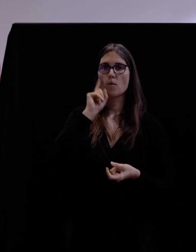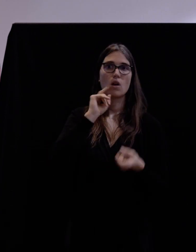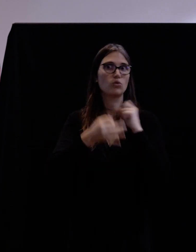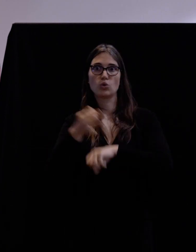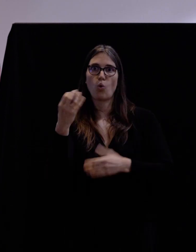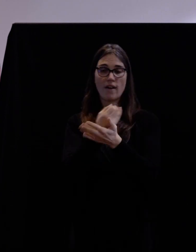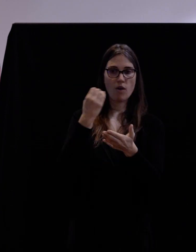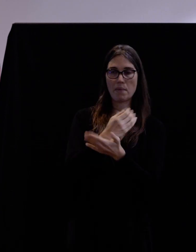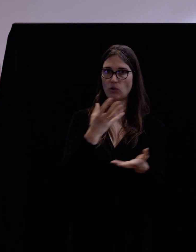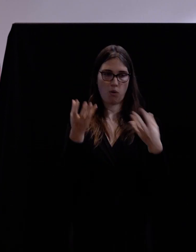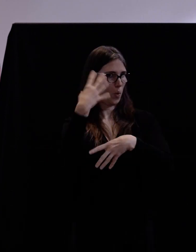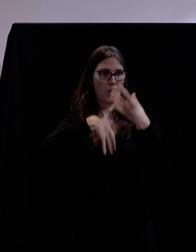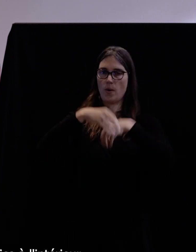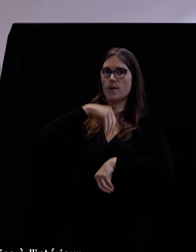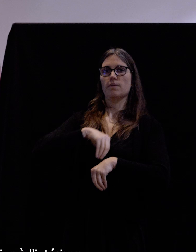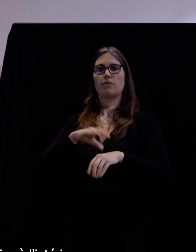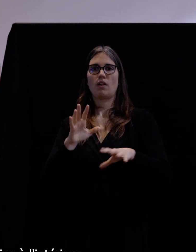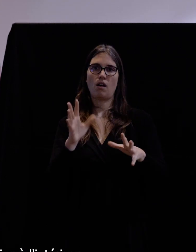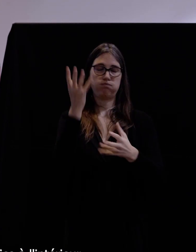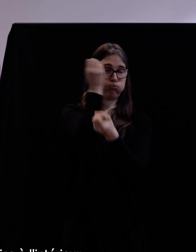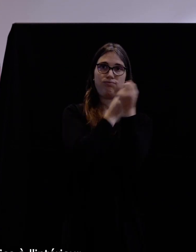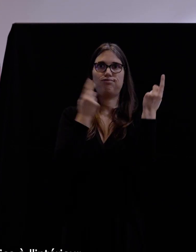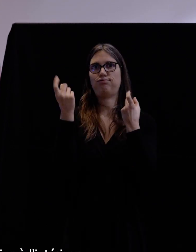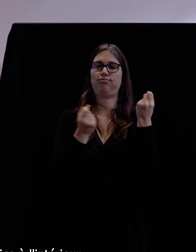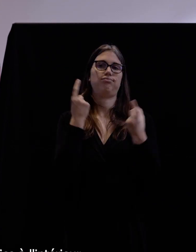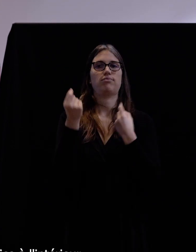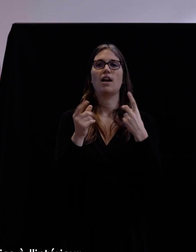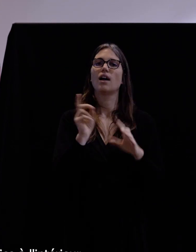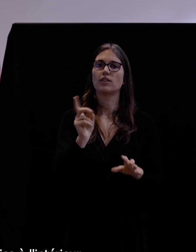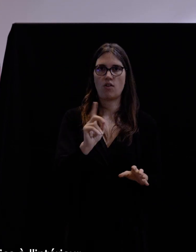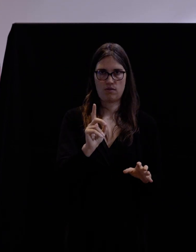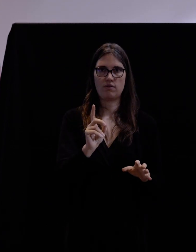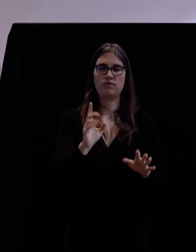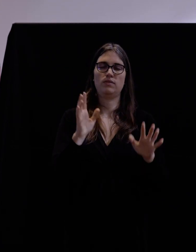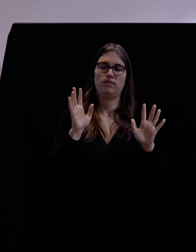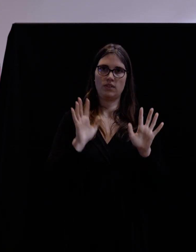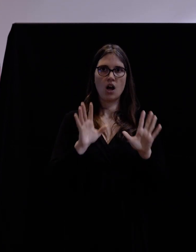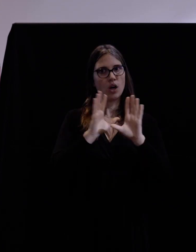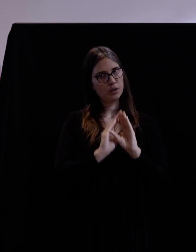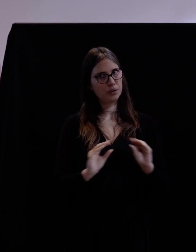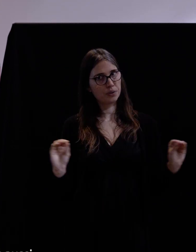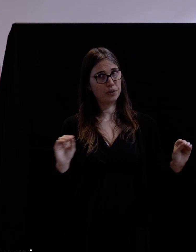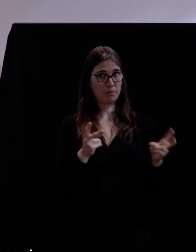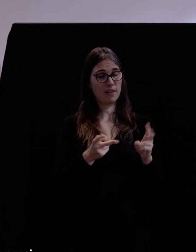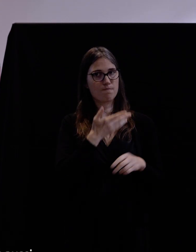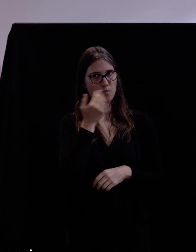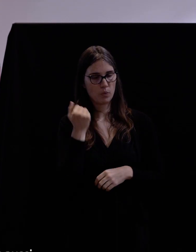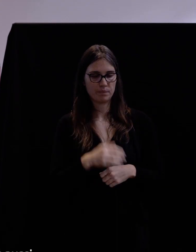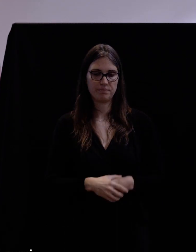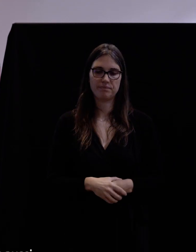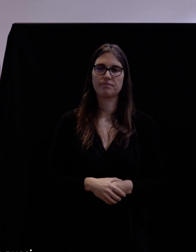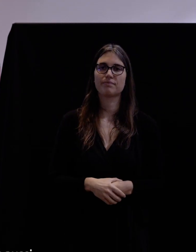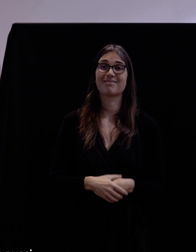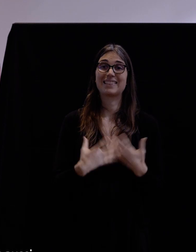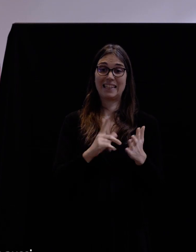trop, j'allais dire, un peu un feu d'artifice à l'intérieur, mais peut-être un tsunami aussi. Le moment aussi